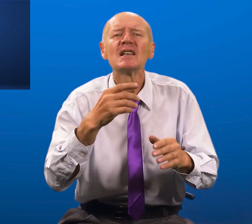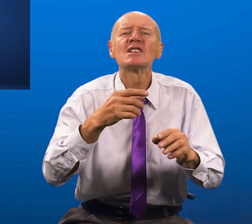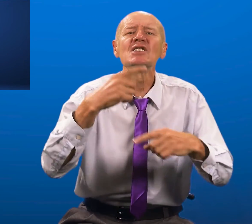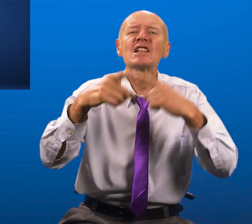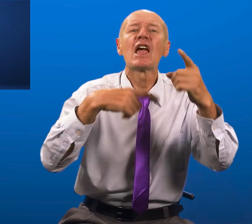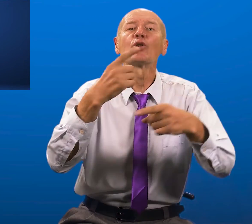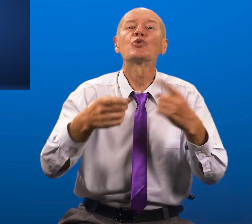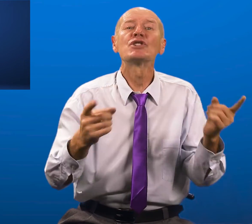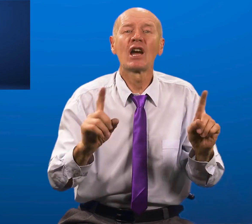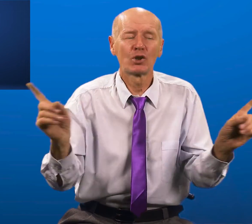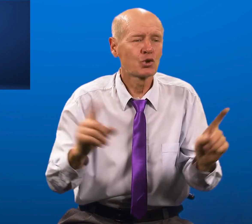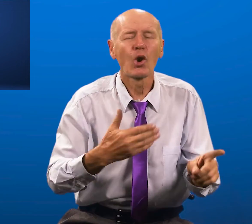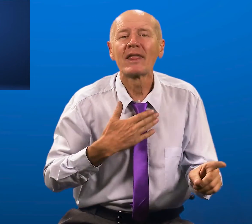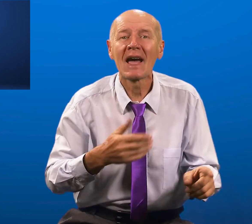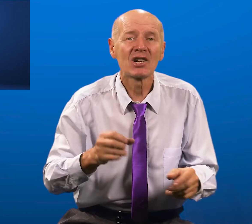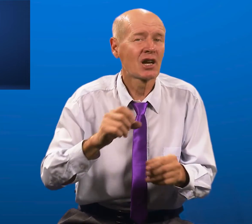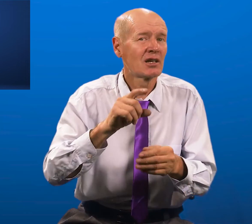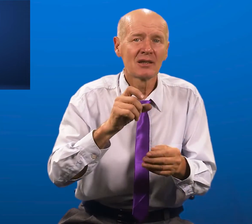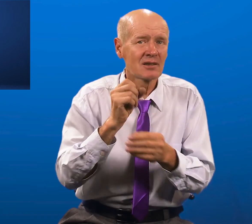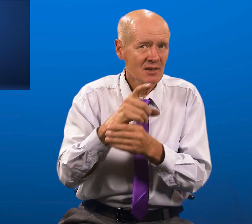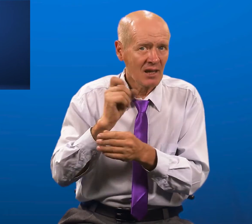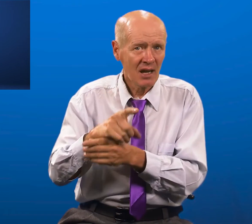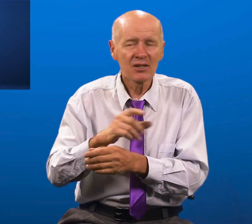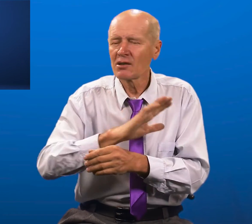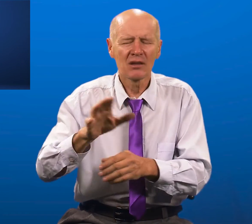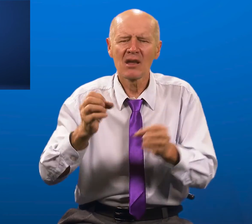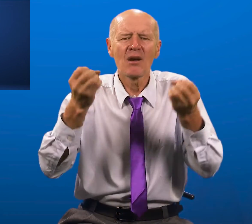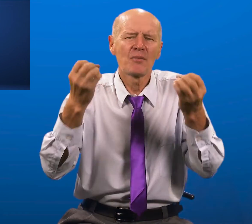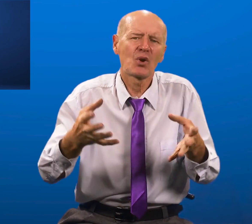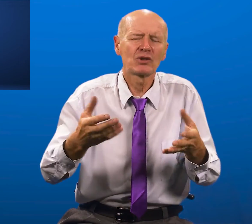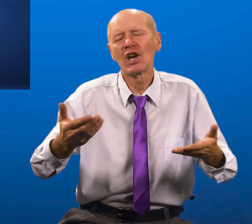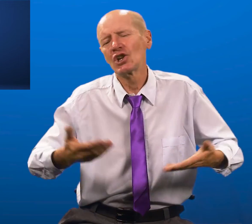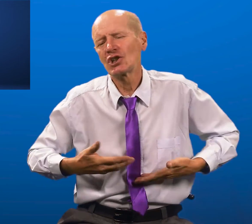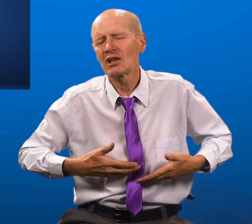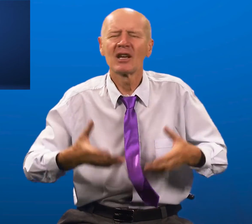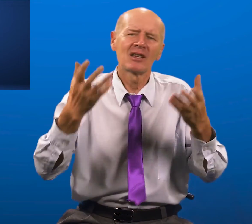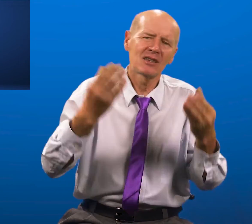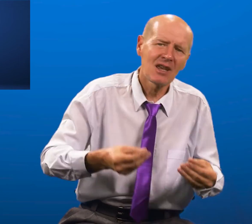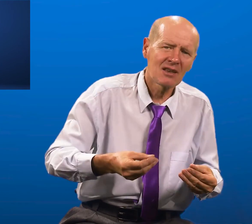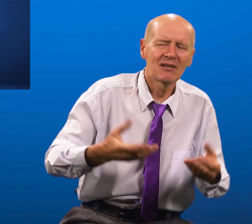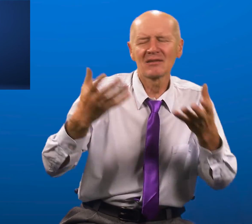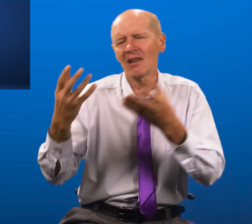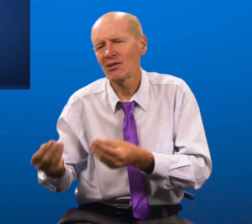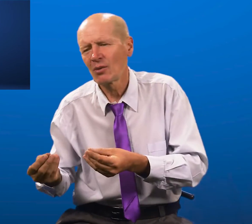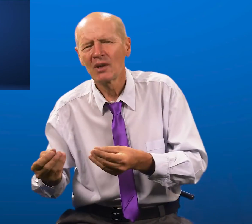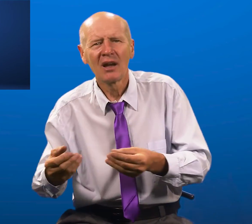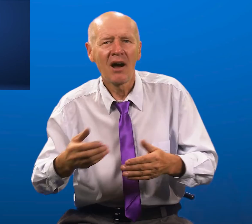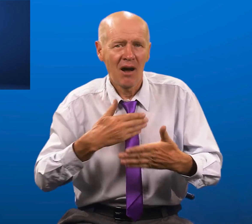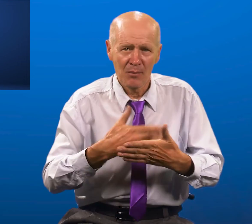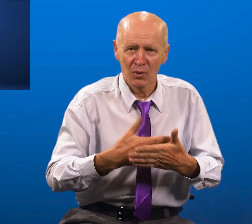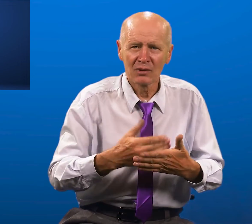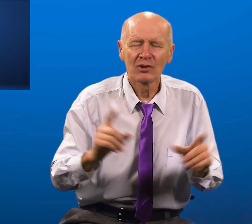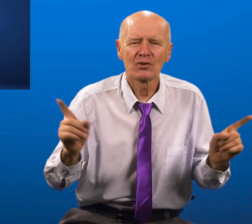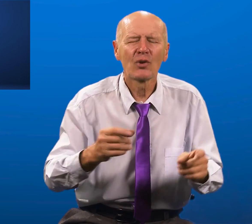следующее, что наша задача не просто проживать день за днем, а бодрствовать и